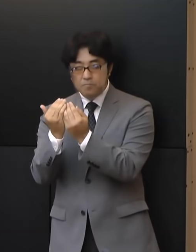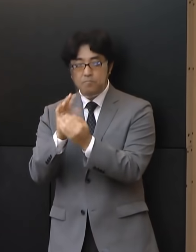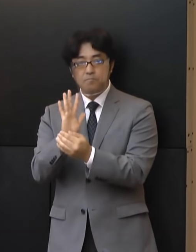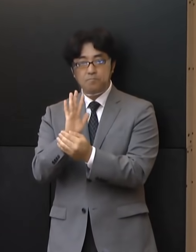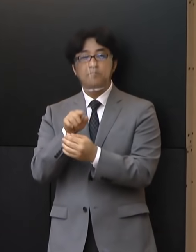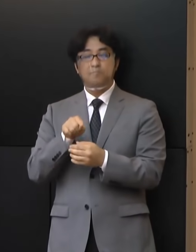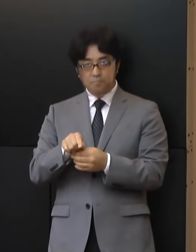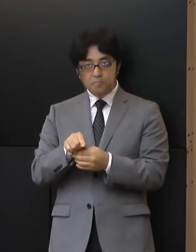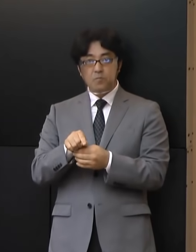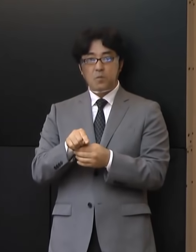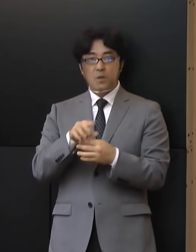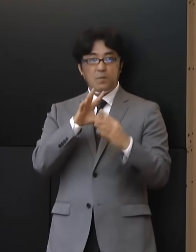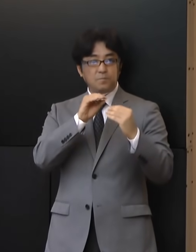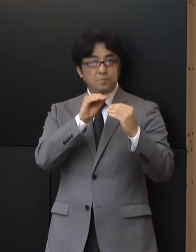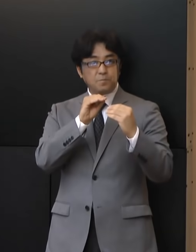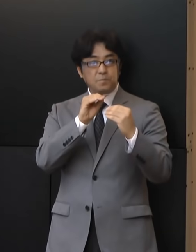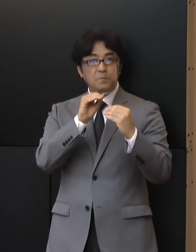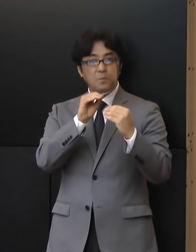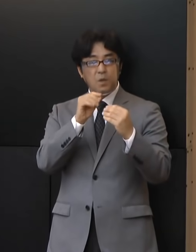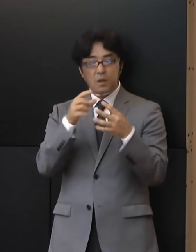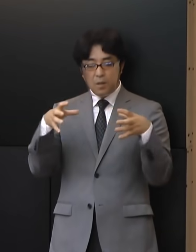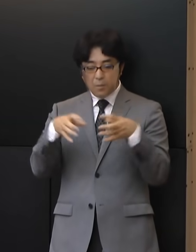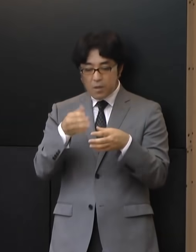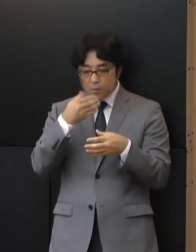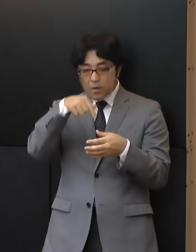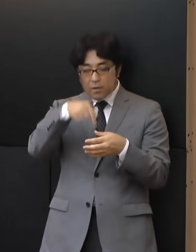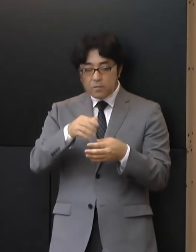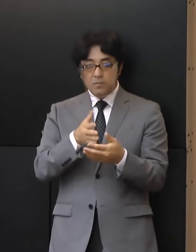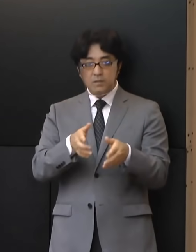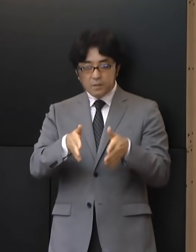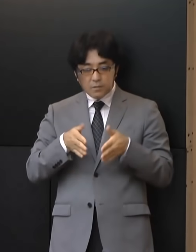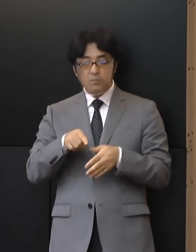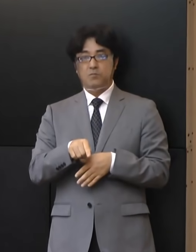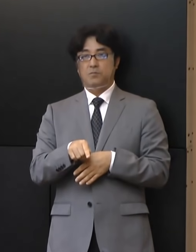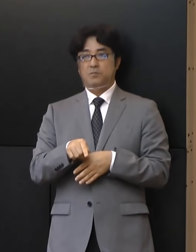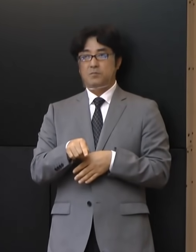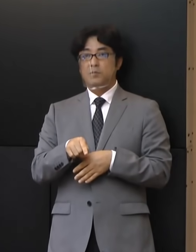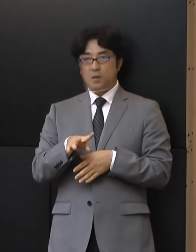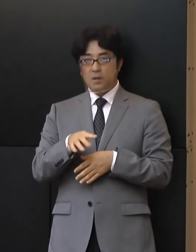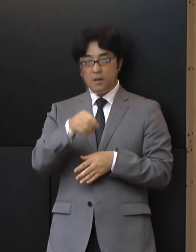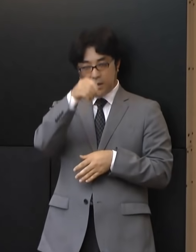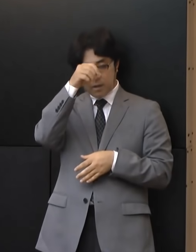話での会話や食事は避けるといった、すでに新型コロナウイルス感